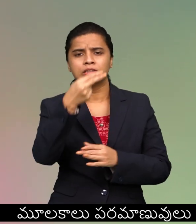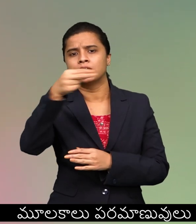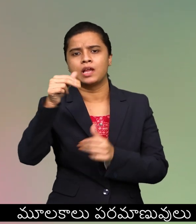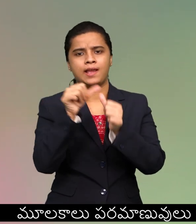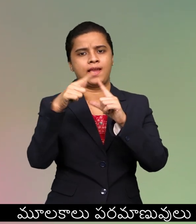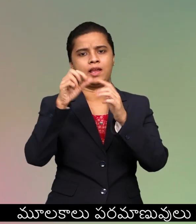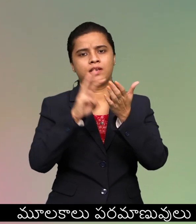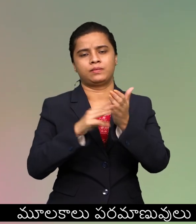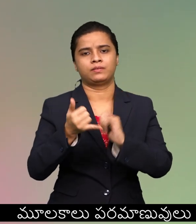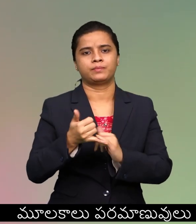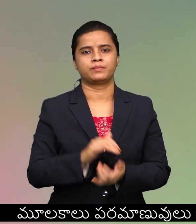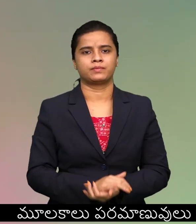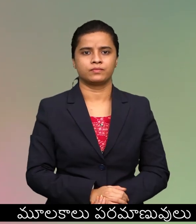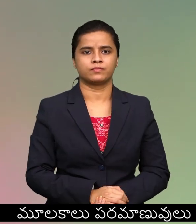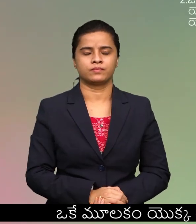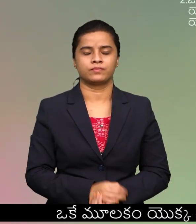ఉంటాయి.